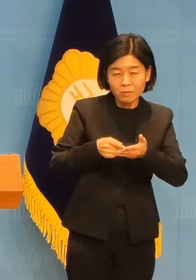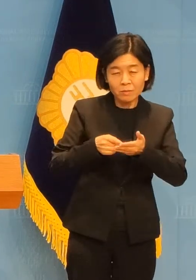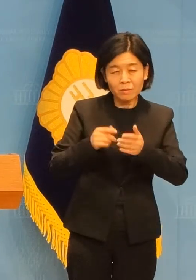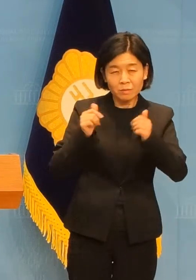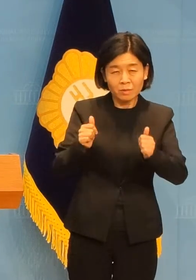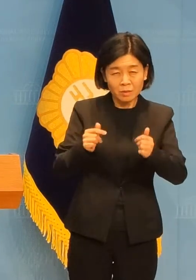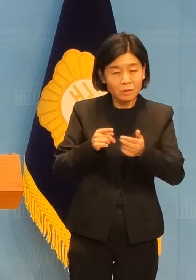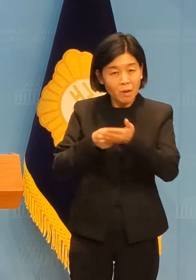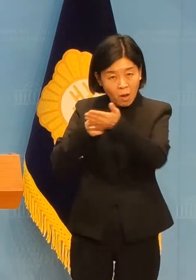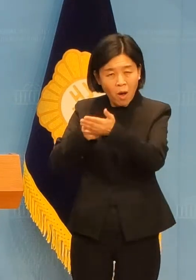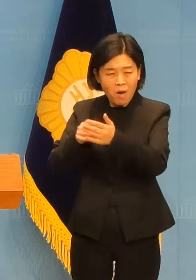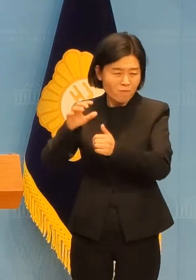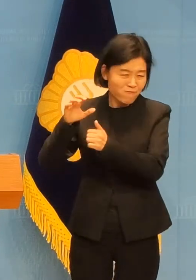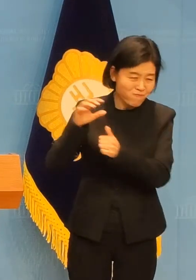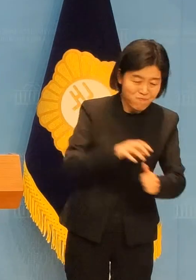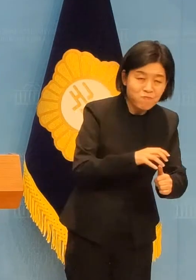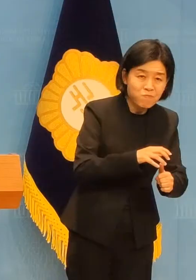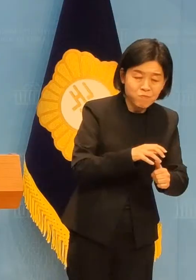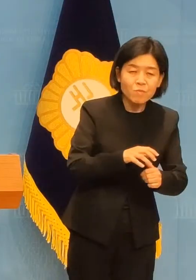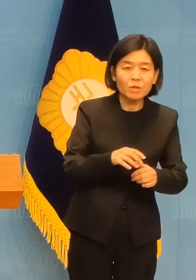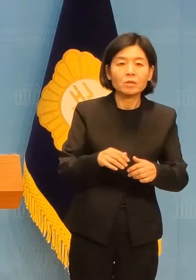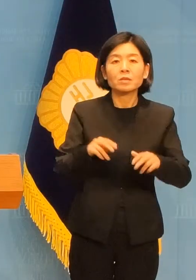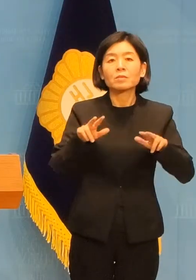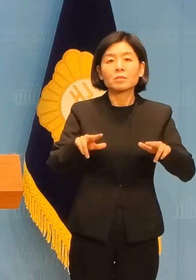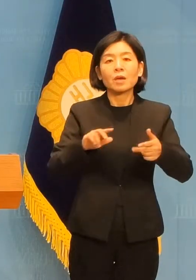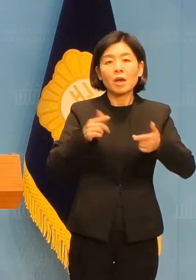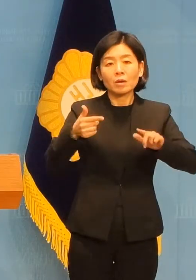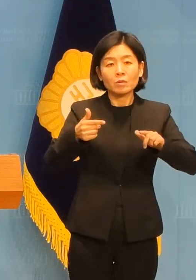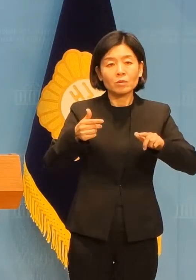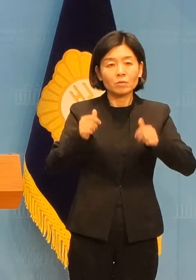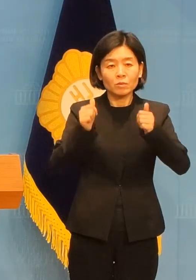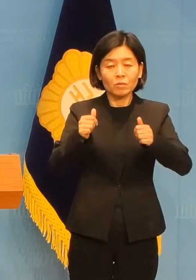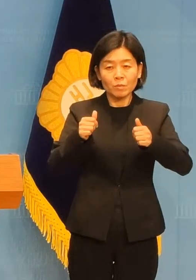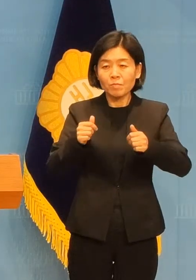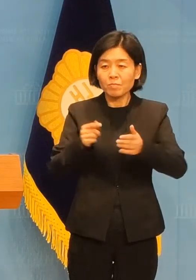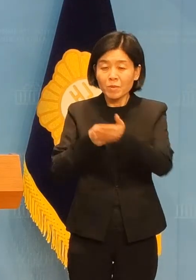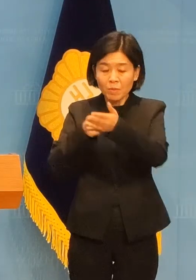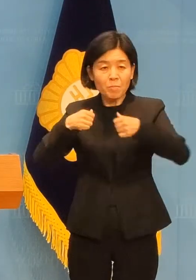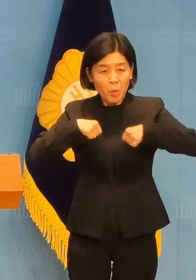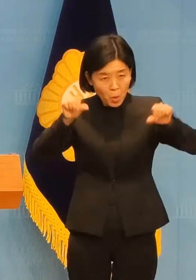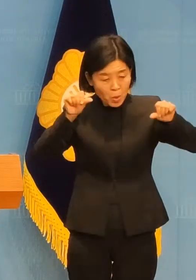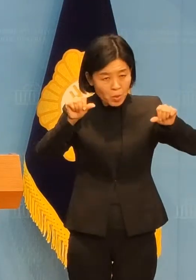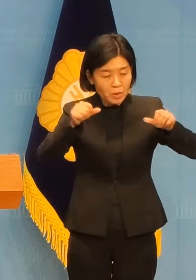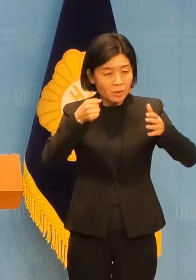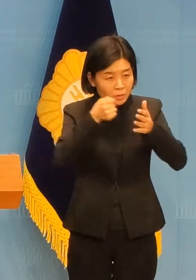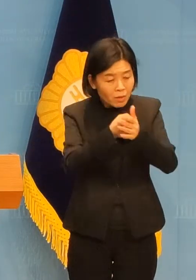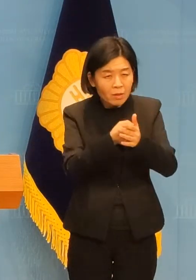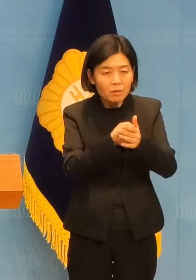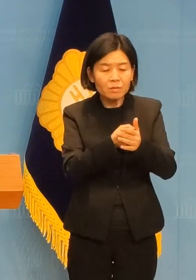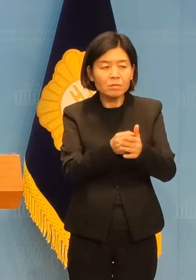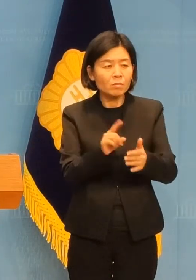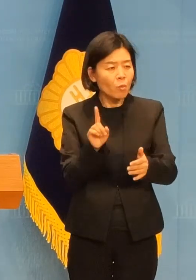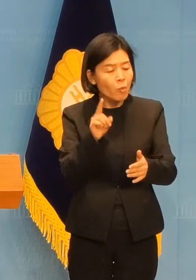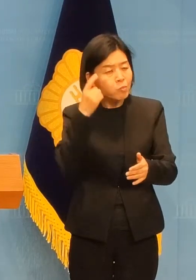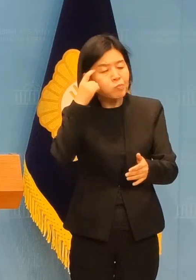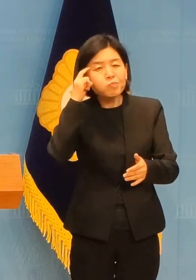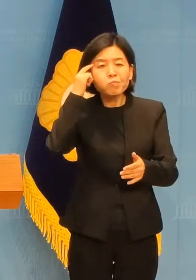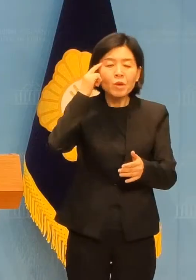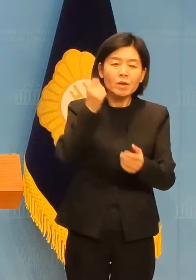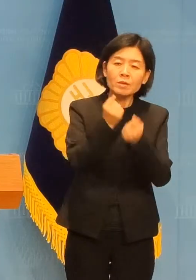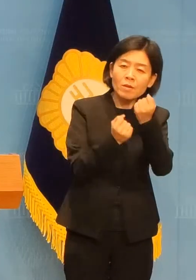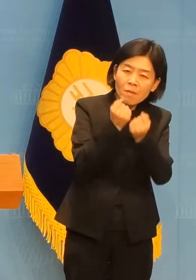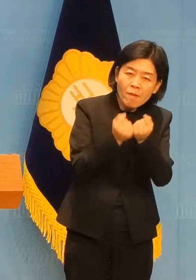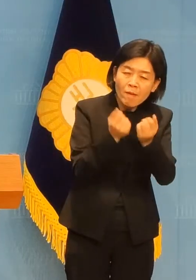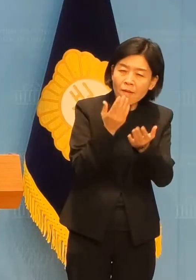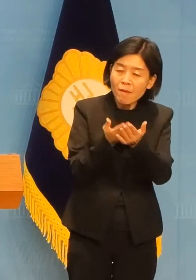누르더니 이제는 항소 포기 결정 과정에 의문을 품고 설명을 요구하는 검찰을